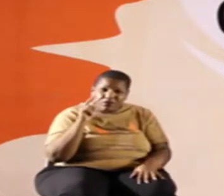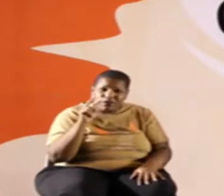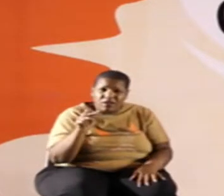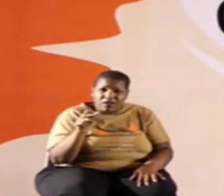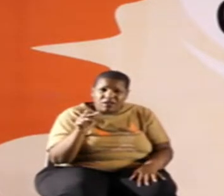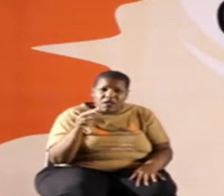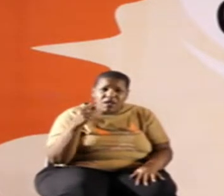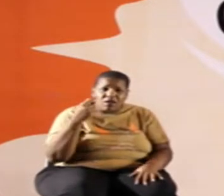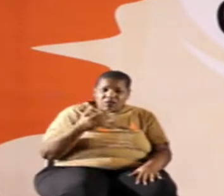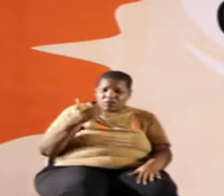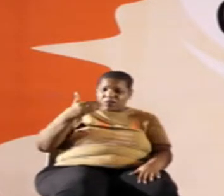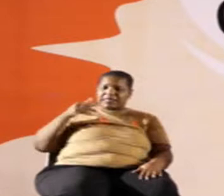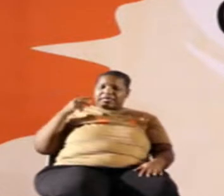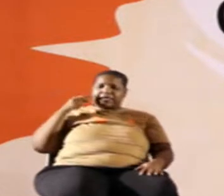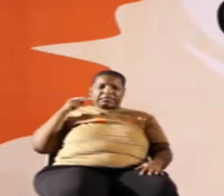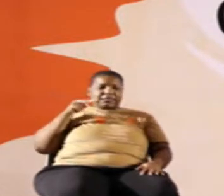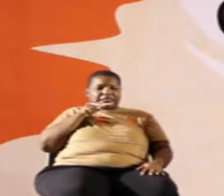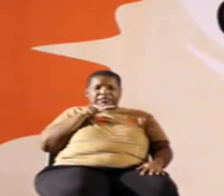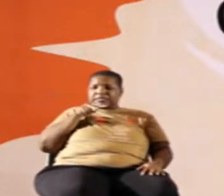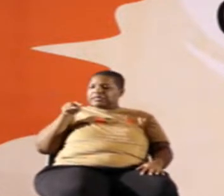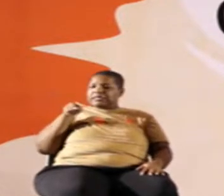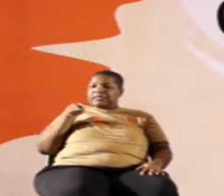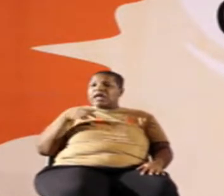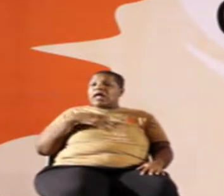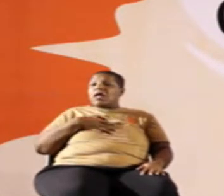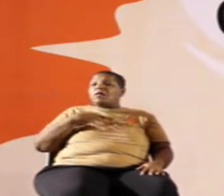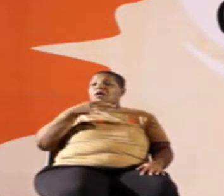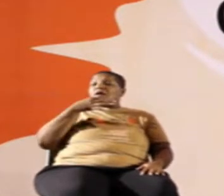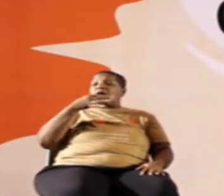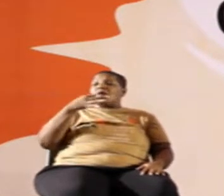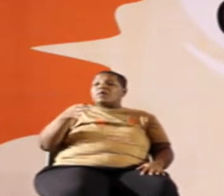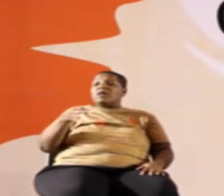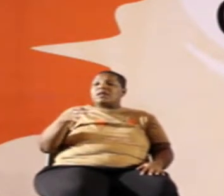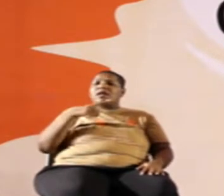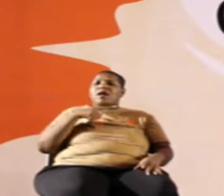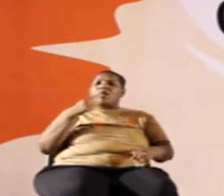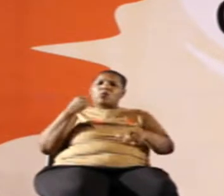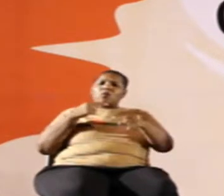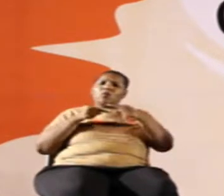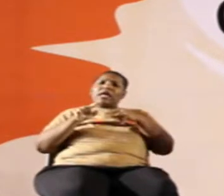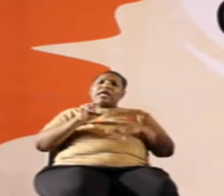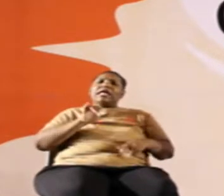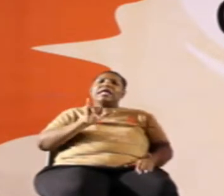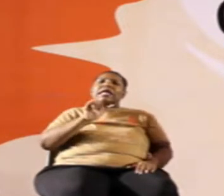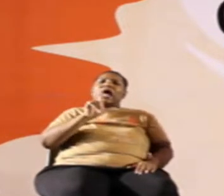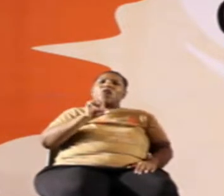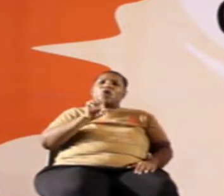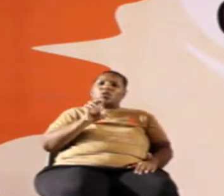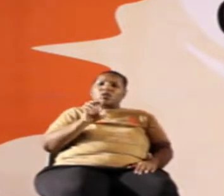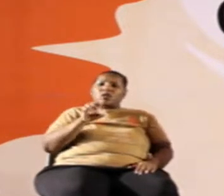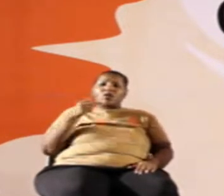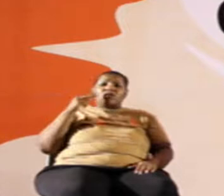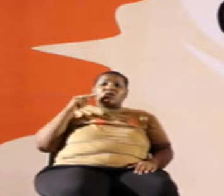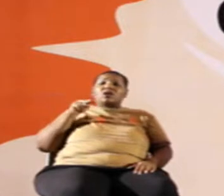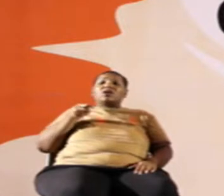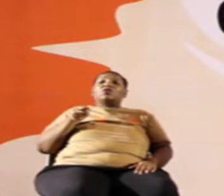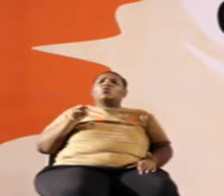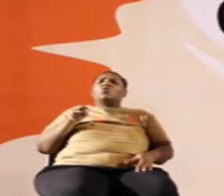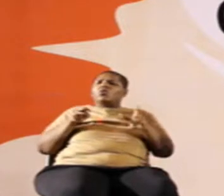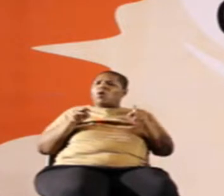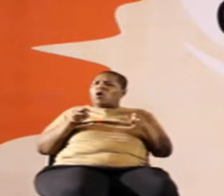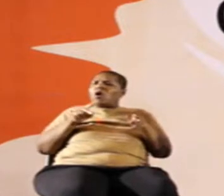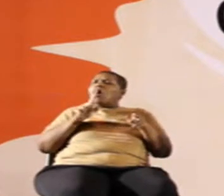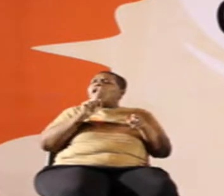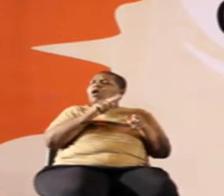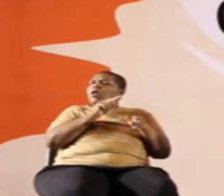um passo para trás, né? A minha proposta da lente da Yalodê é a gente dar um passo para trás e ver, e perguntar, é só